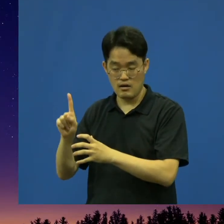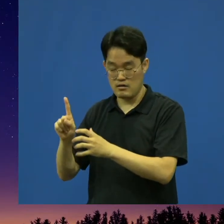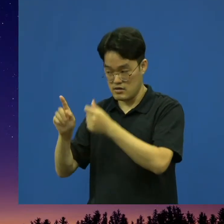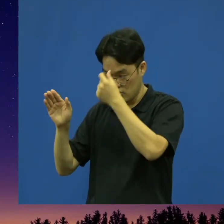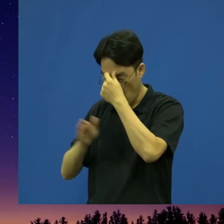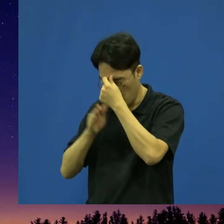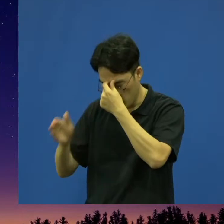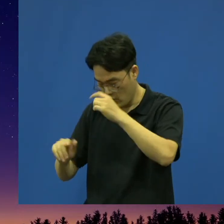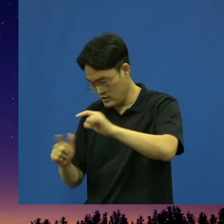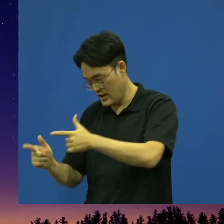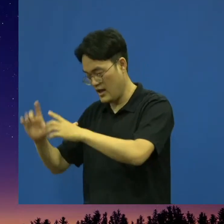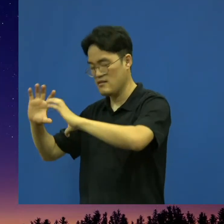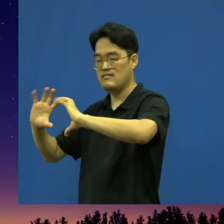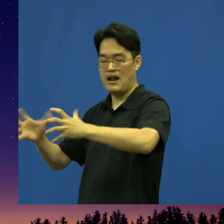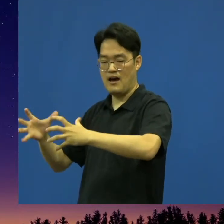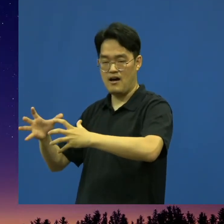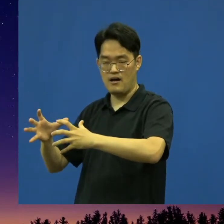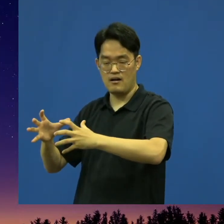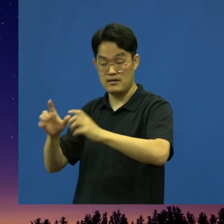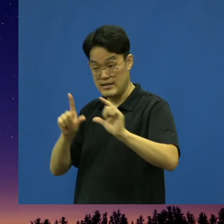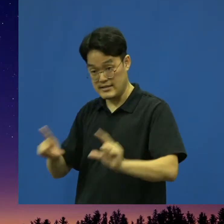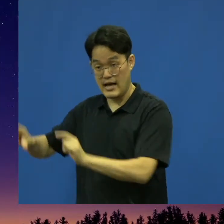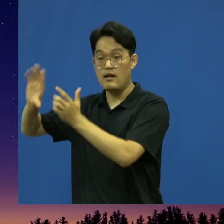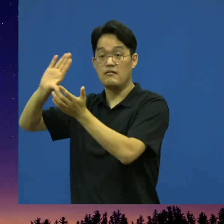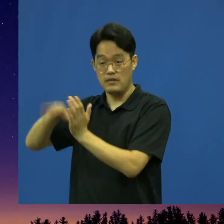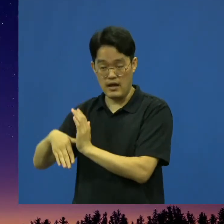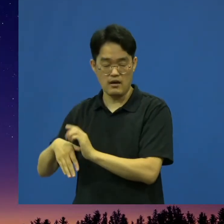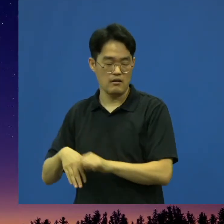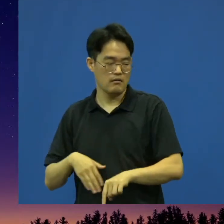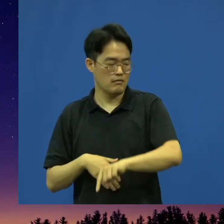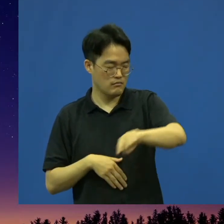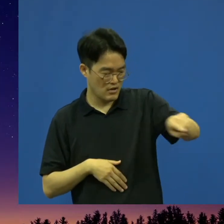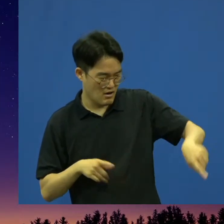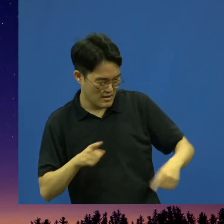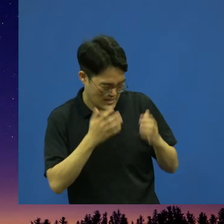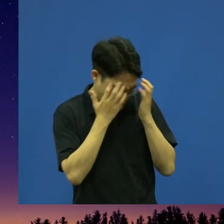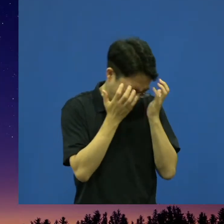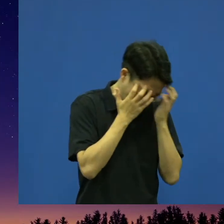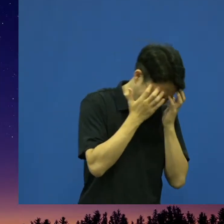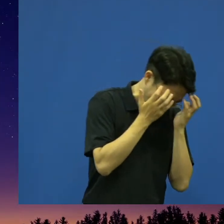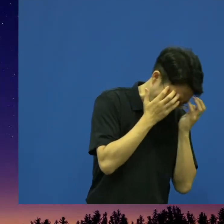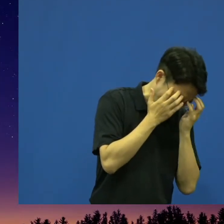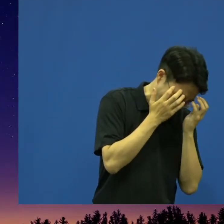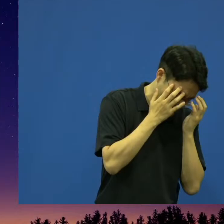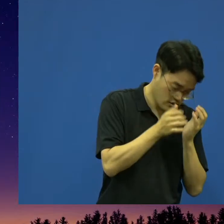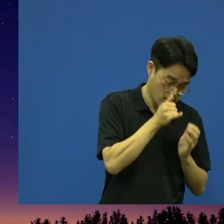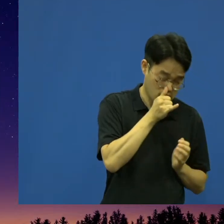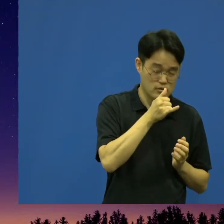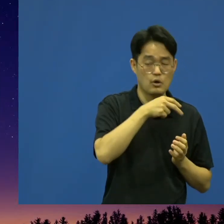순간도 우리에게 그 나라가 주어져 있는 줄 딱 붙들고,